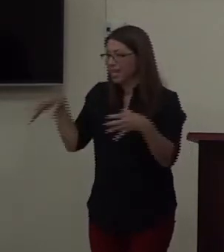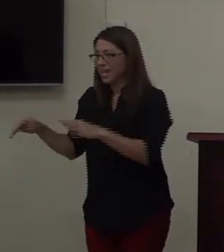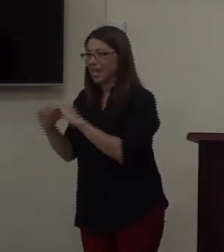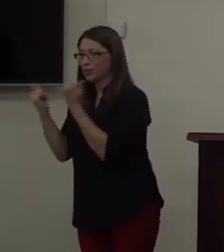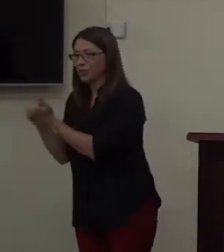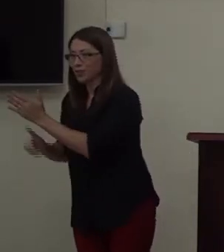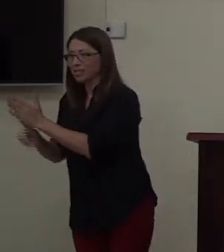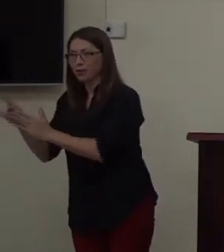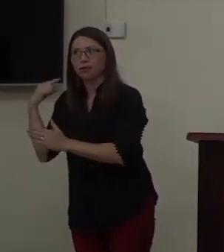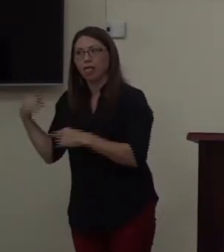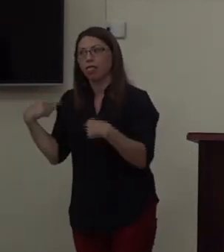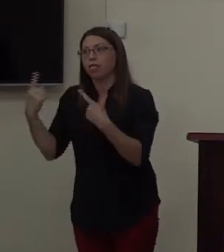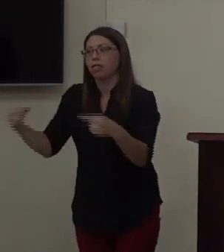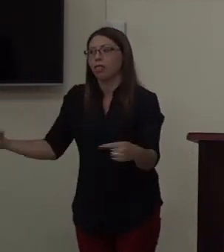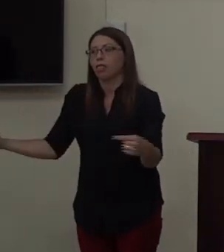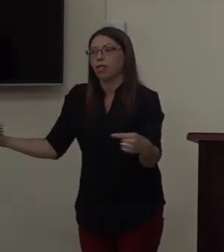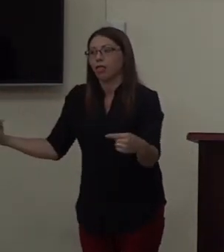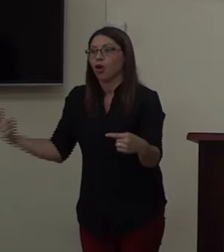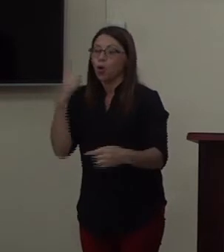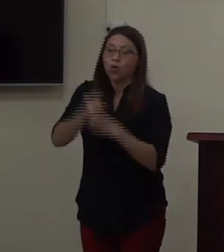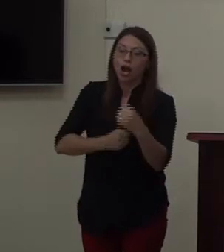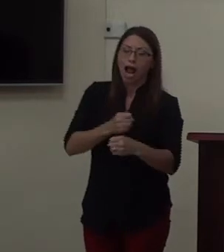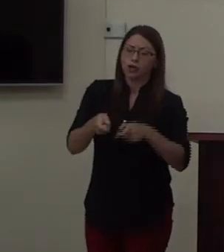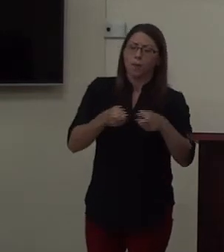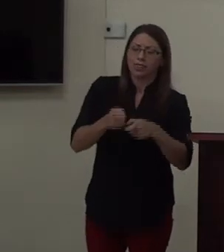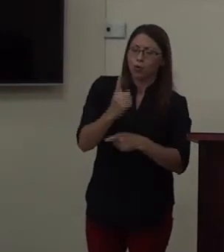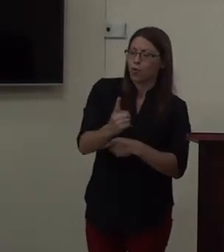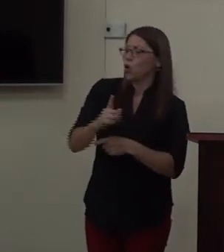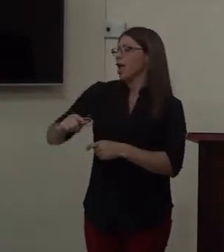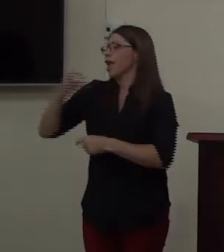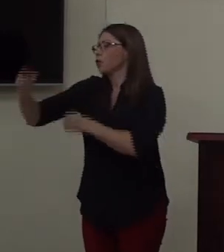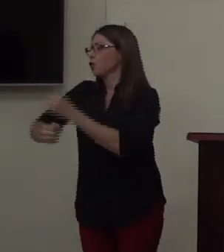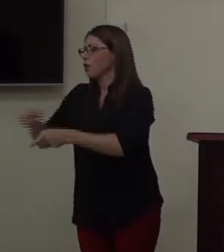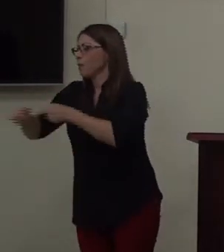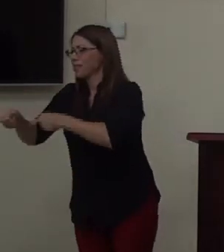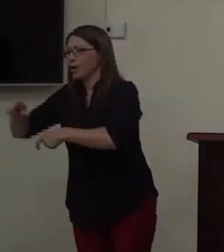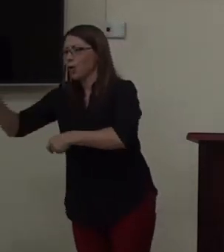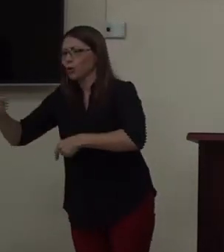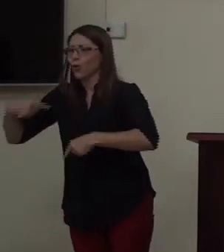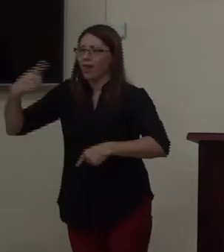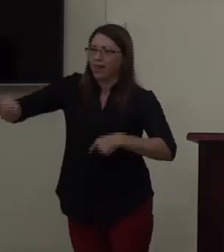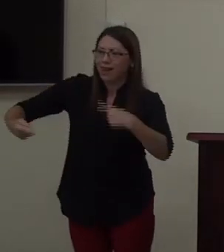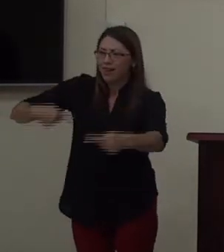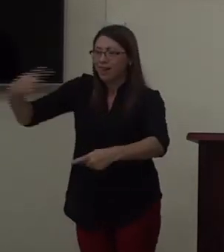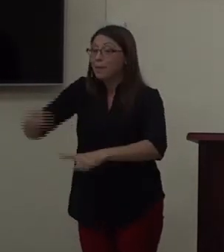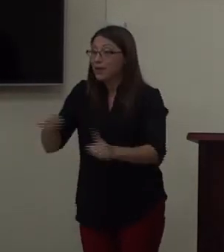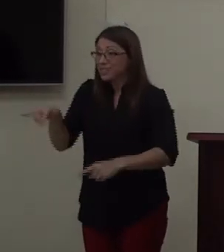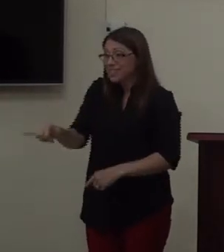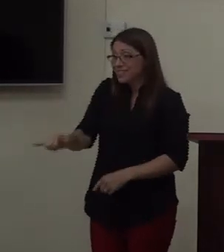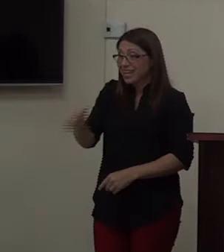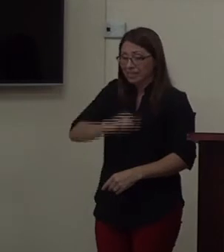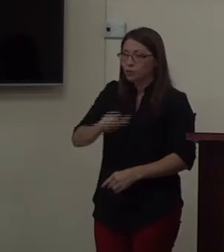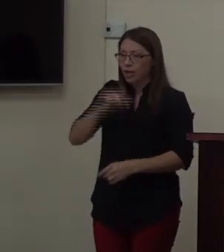Asociación de Desarrollo, y un año manda uno y el otro año manda el otro, etc. Pero esas autoridades políticas tienen